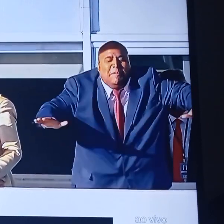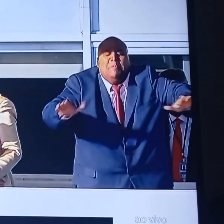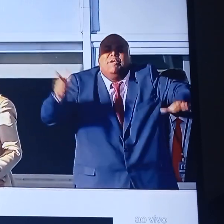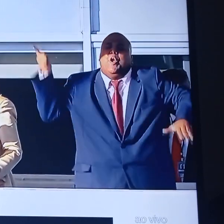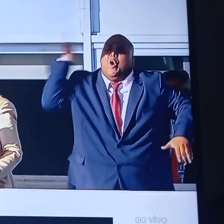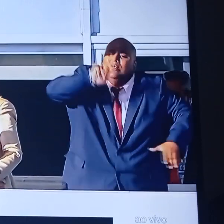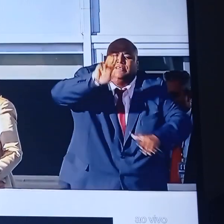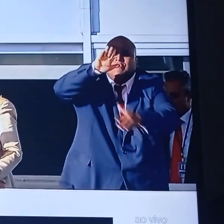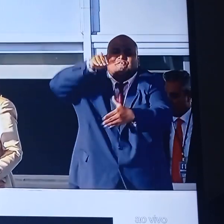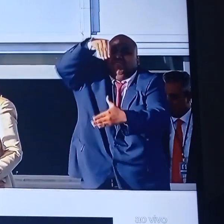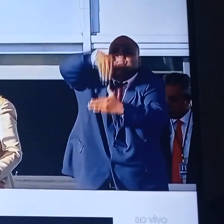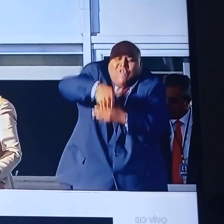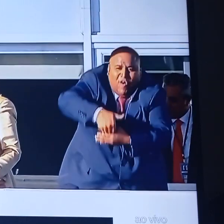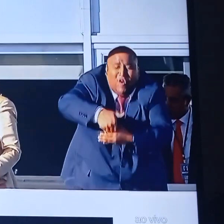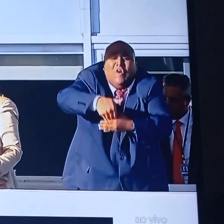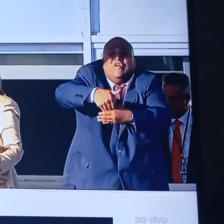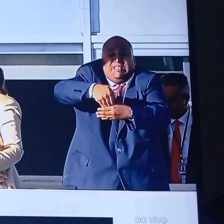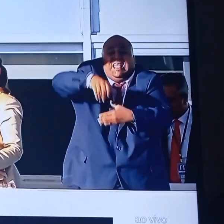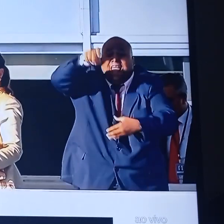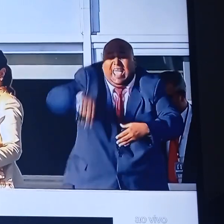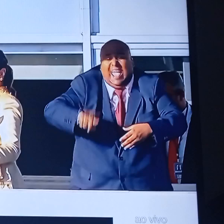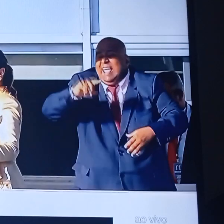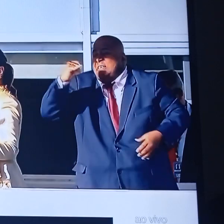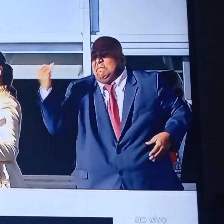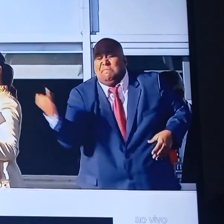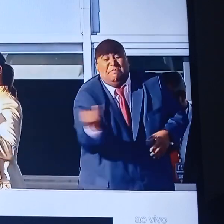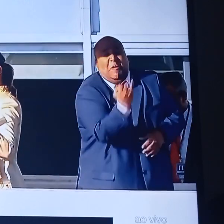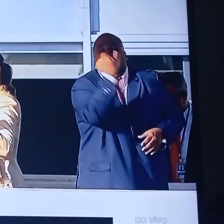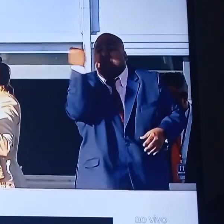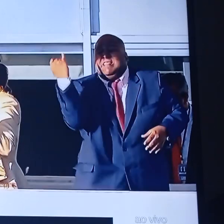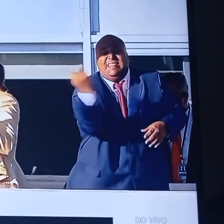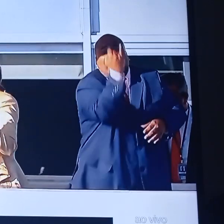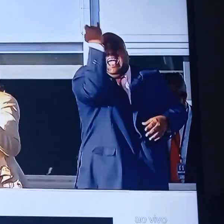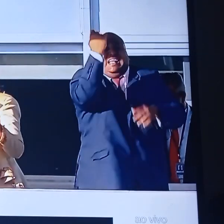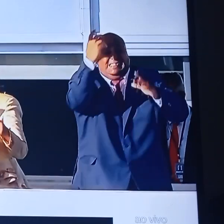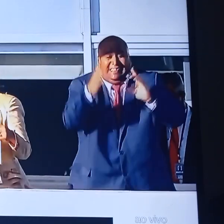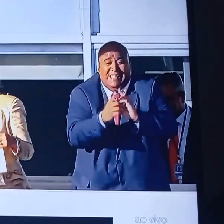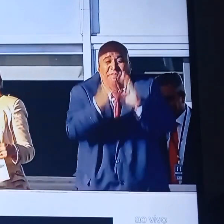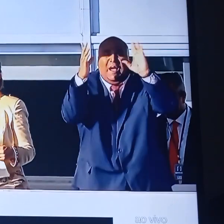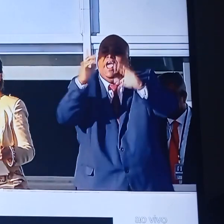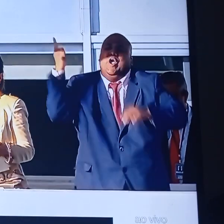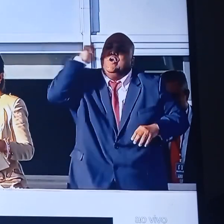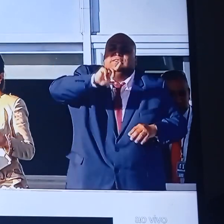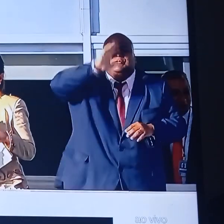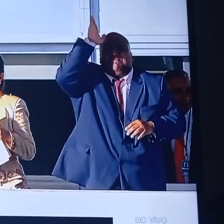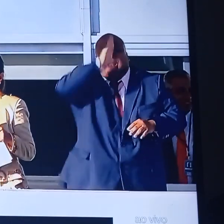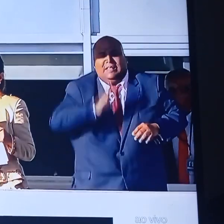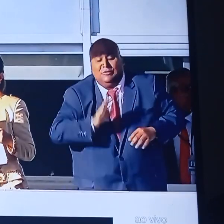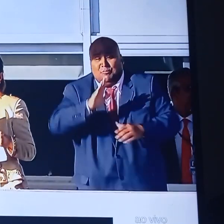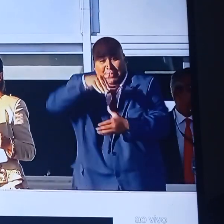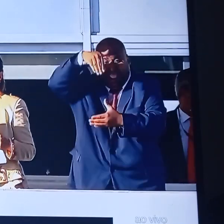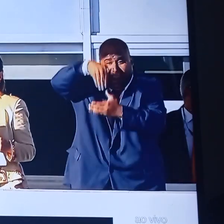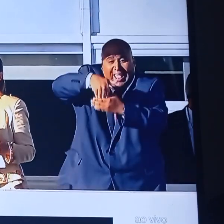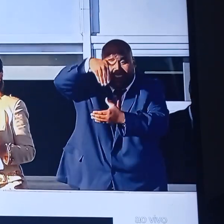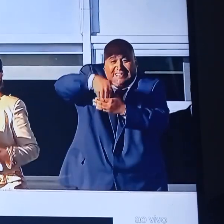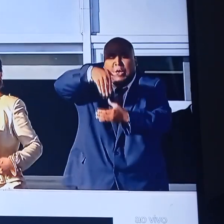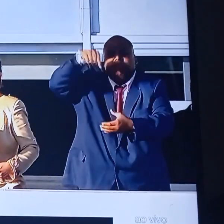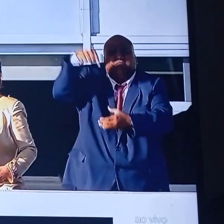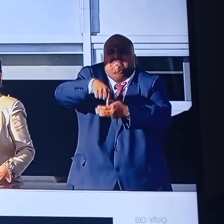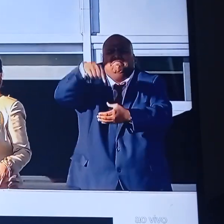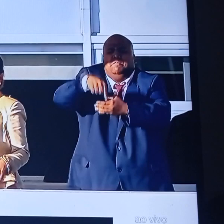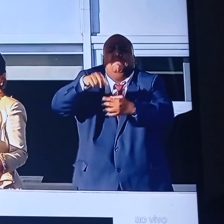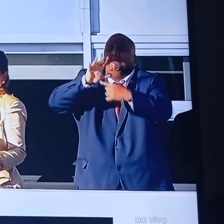soberano, na eleição mais importante desde a redemocratização do país. Uma eleição